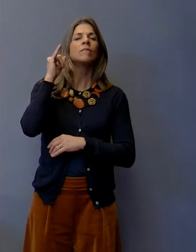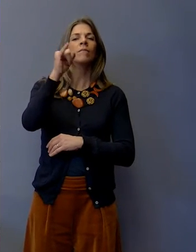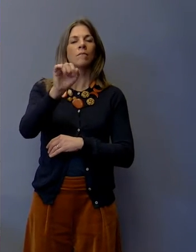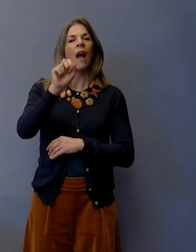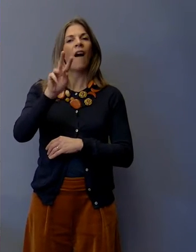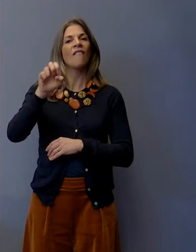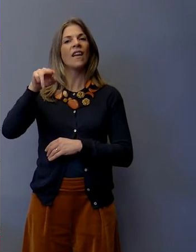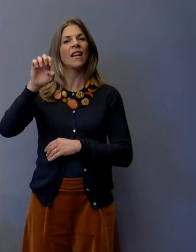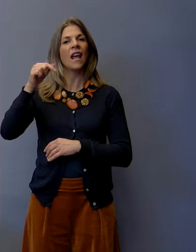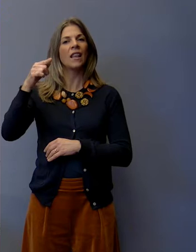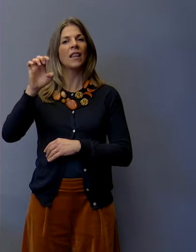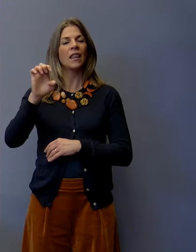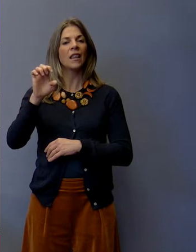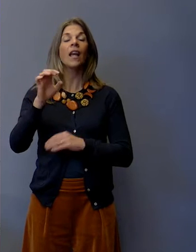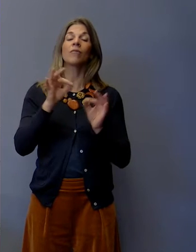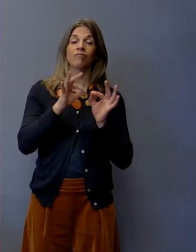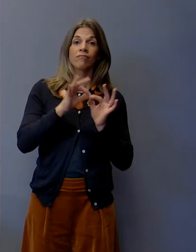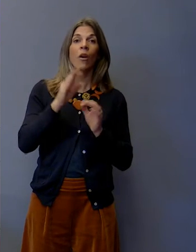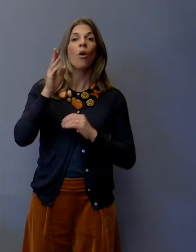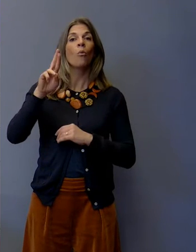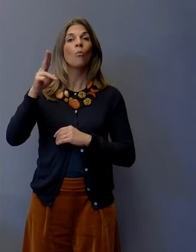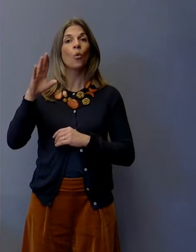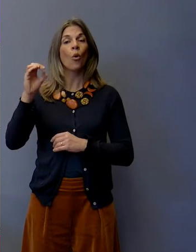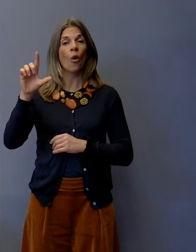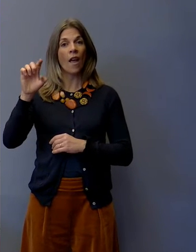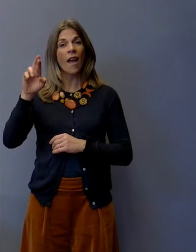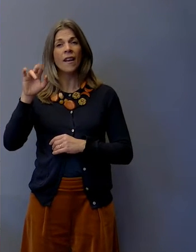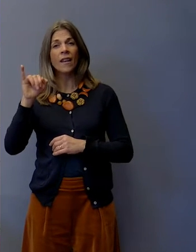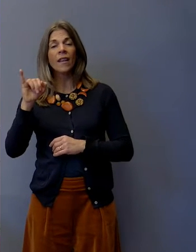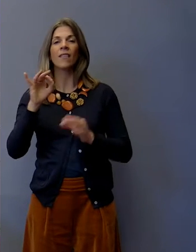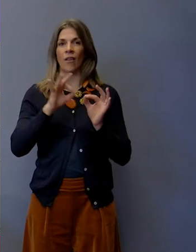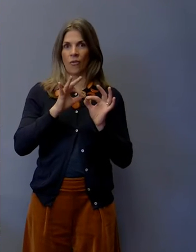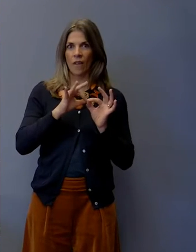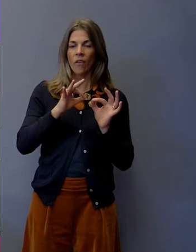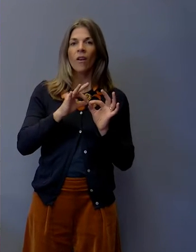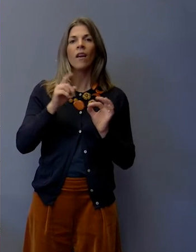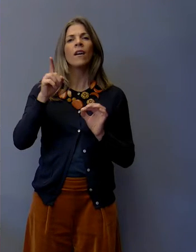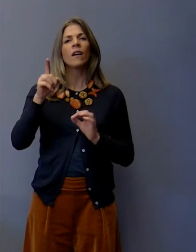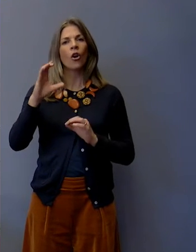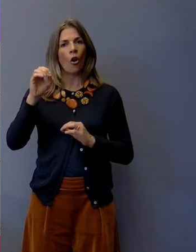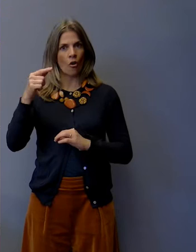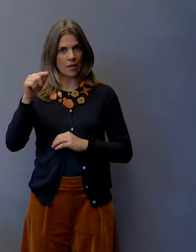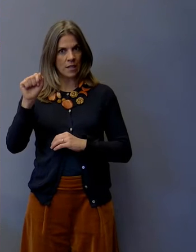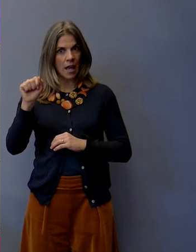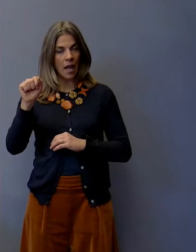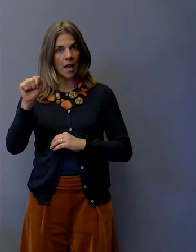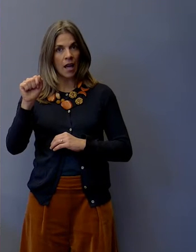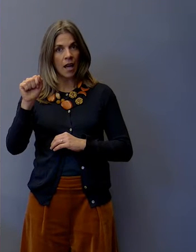amorevole consigliera bruccoleri amorevole consigliere costa